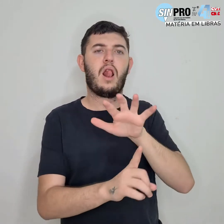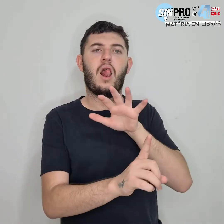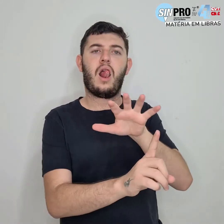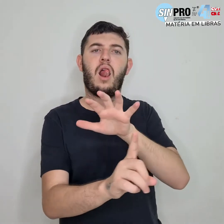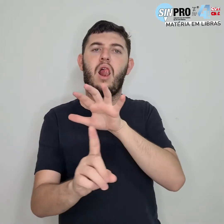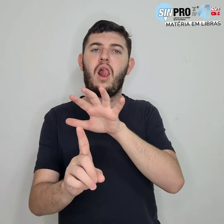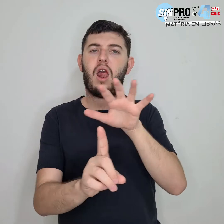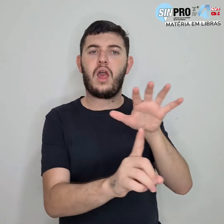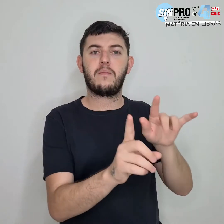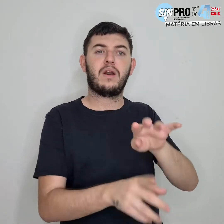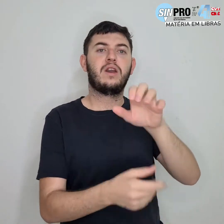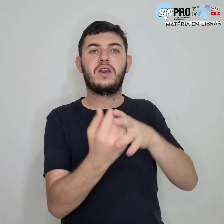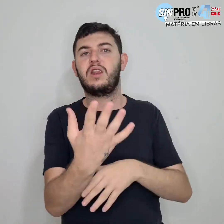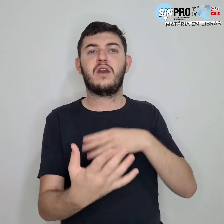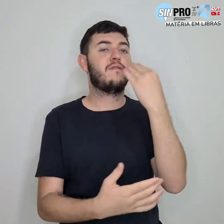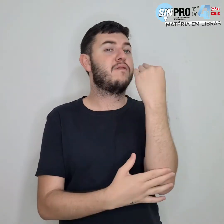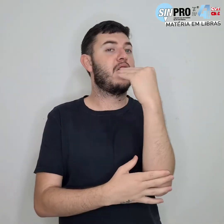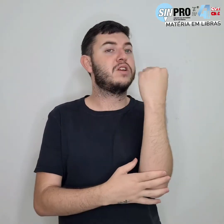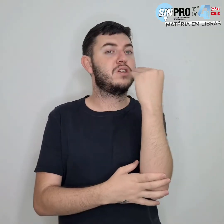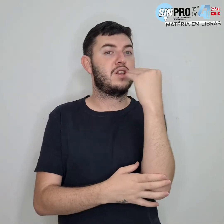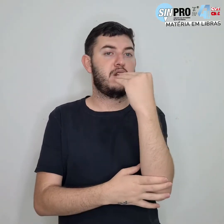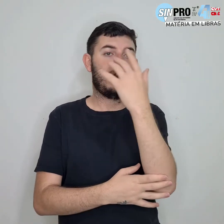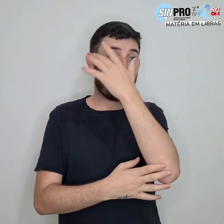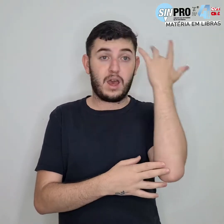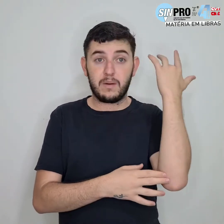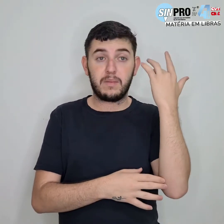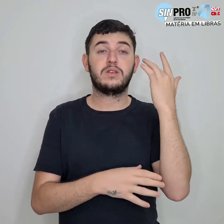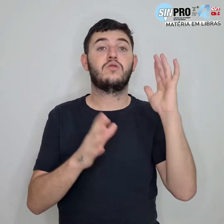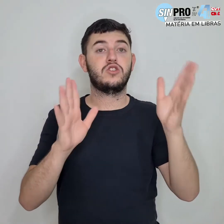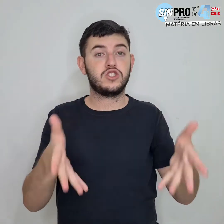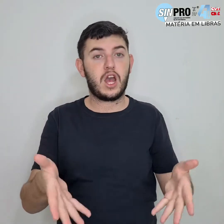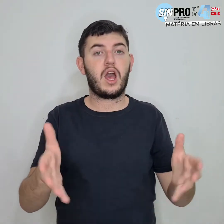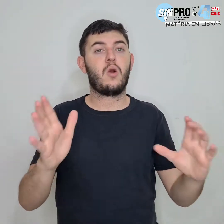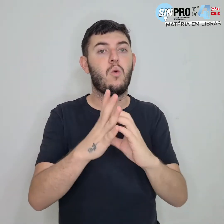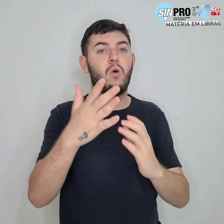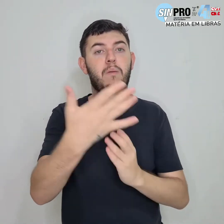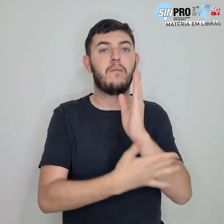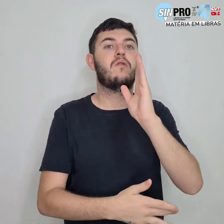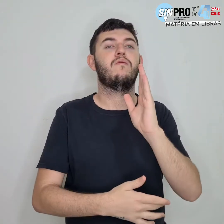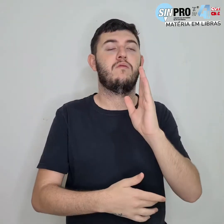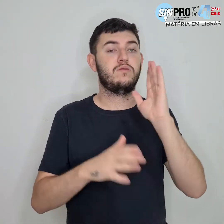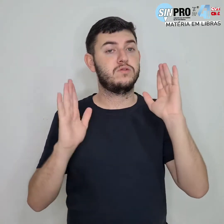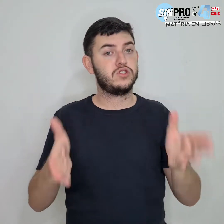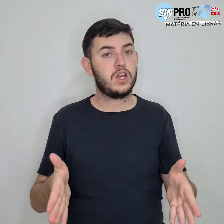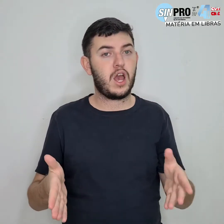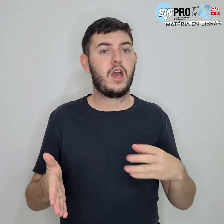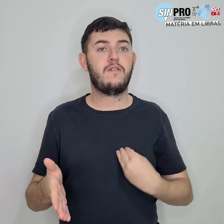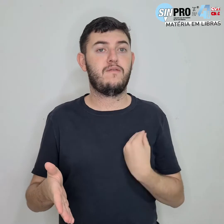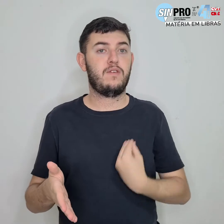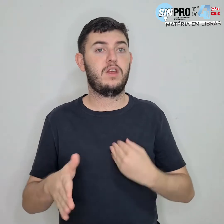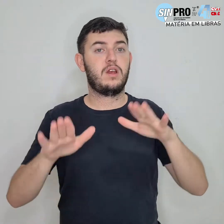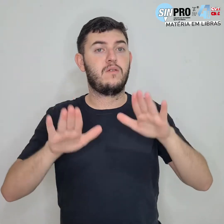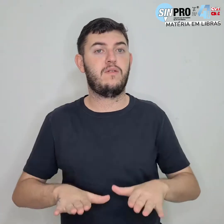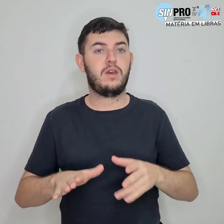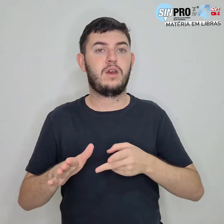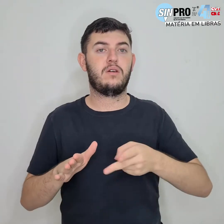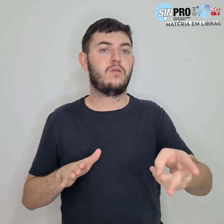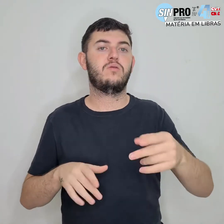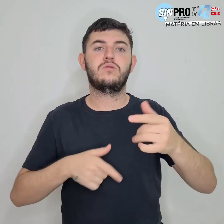de fragilidade para a pessoa que já foi aprovada no concurso público permanecer no trabalho. No texto oficial, há